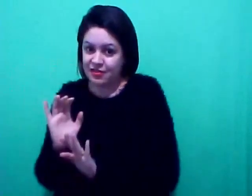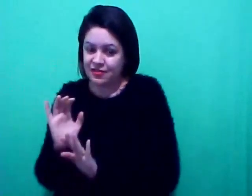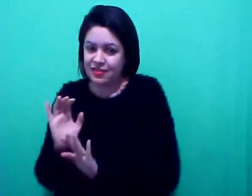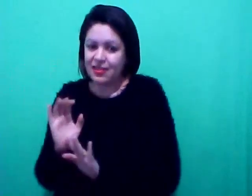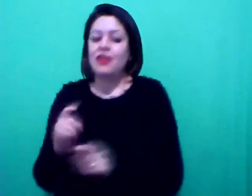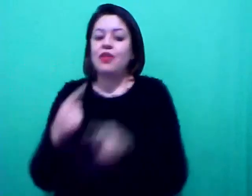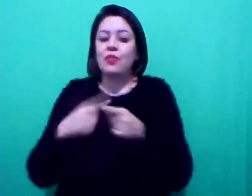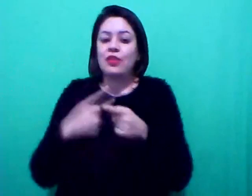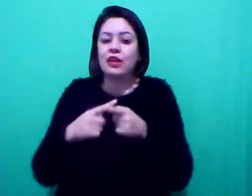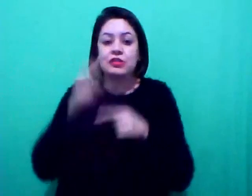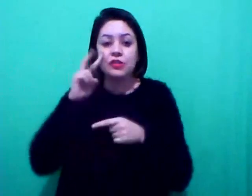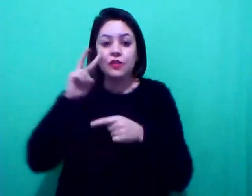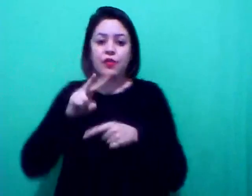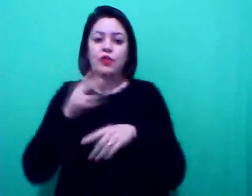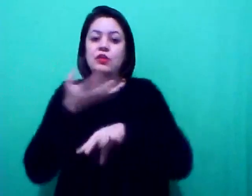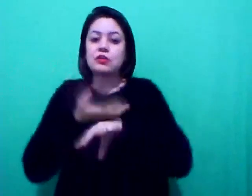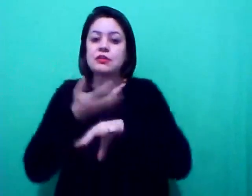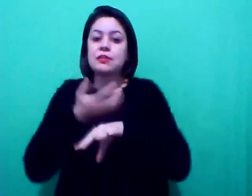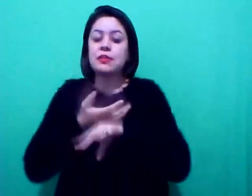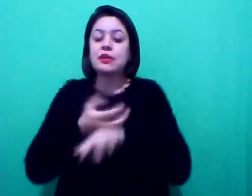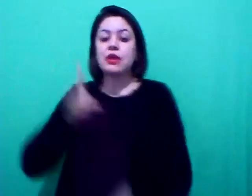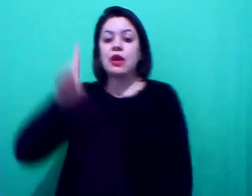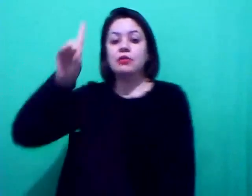Né, gente, sabemos que o contexto é importante.